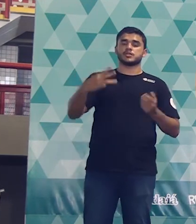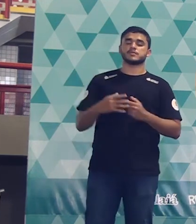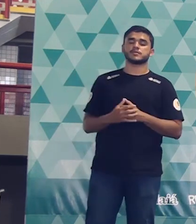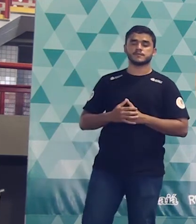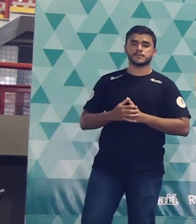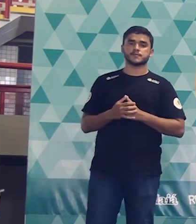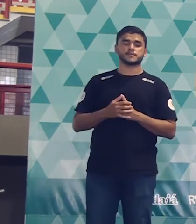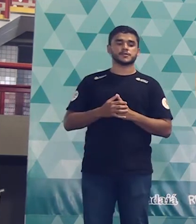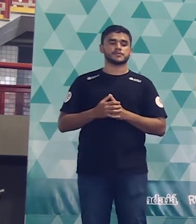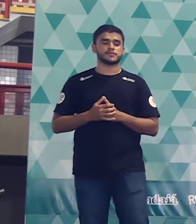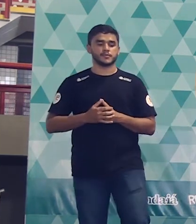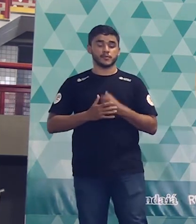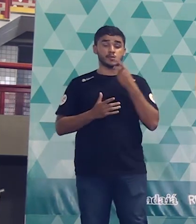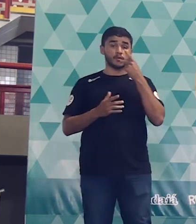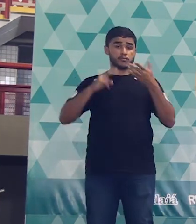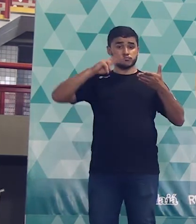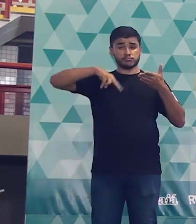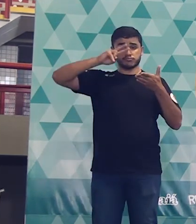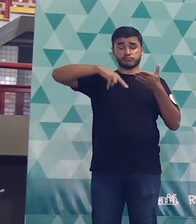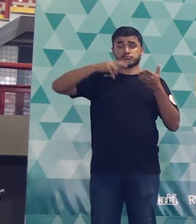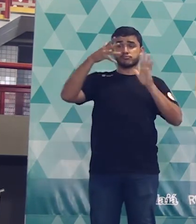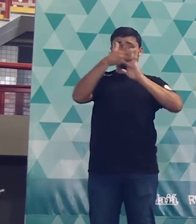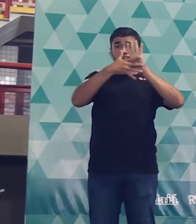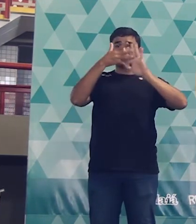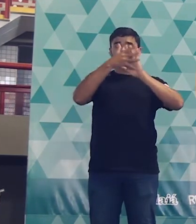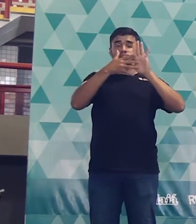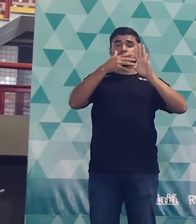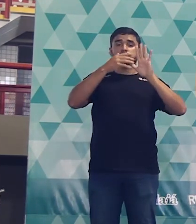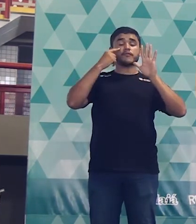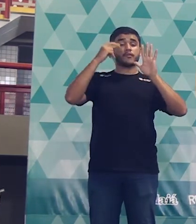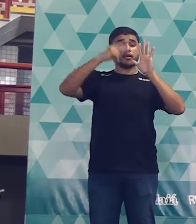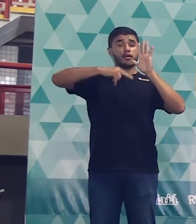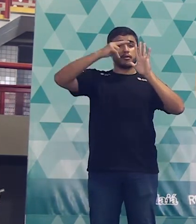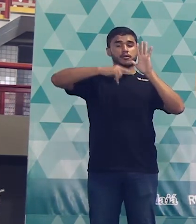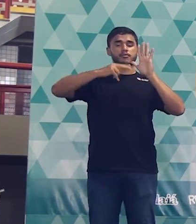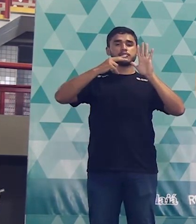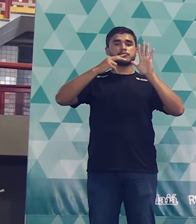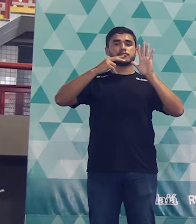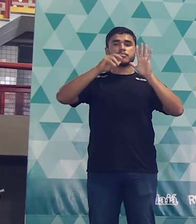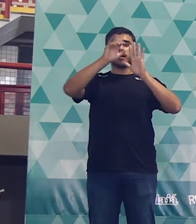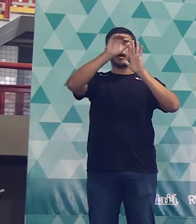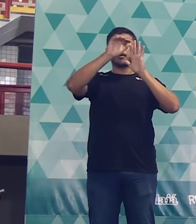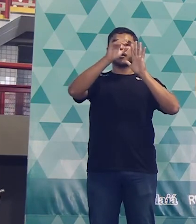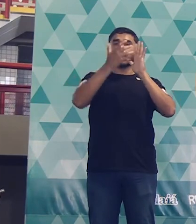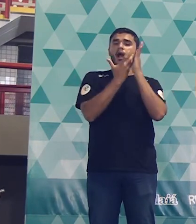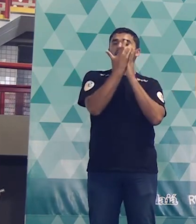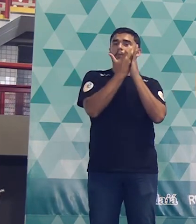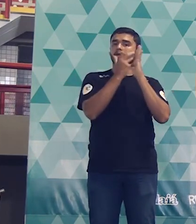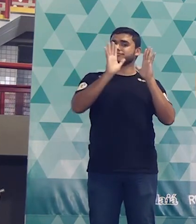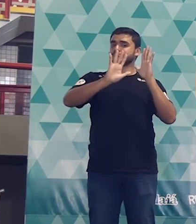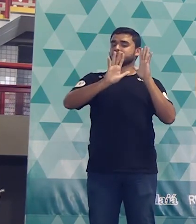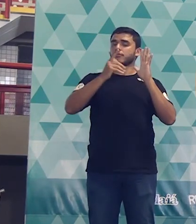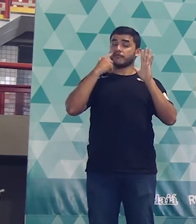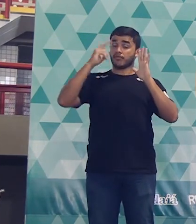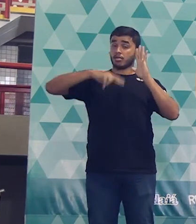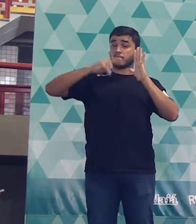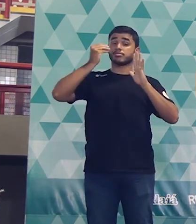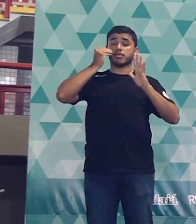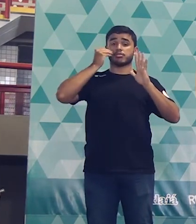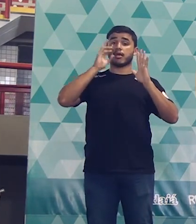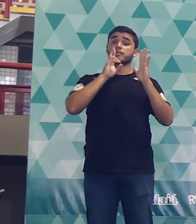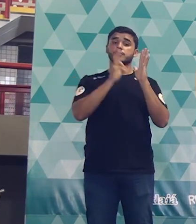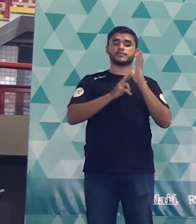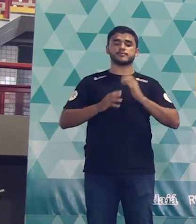Vamos ler esse texto, tentar captar os explícitos e marcar a resposta correta. Se olhar para o gabarito, tá? O namoro. Quem